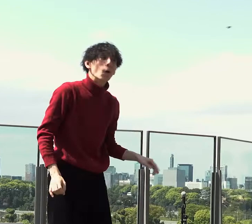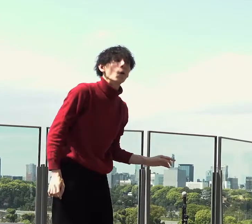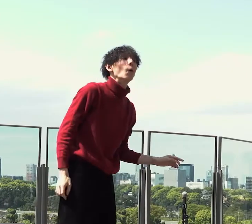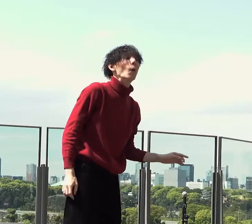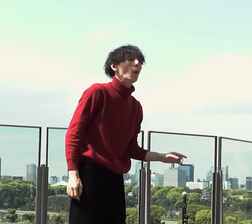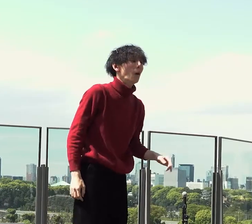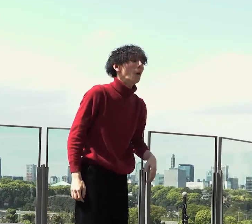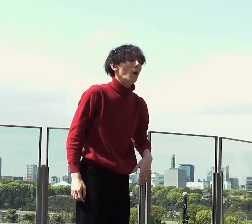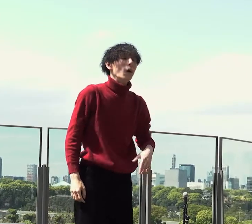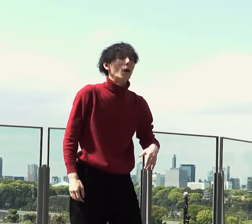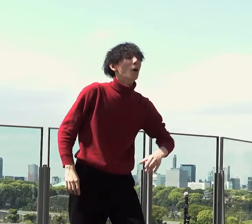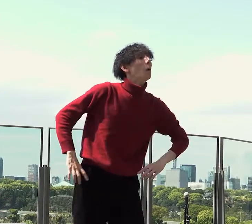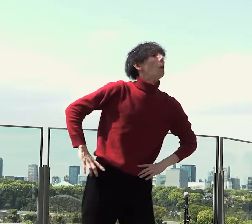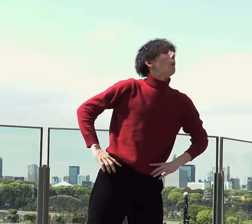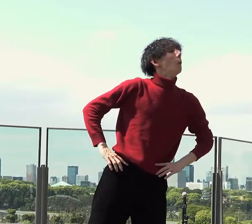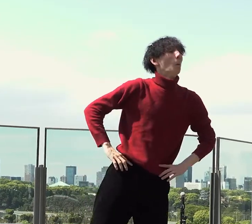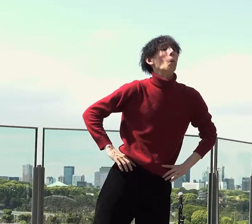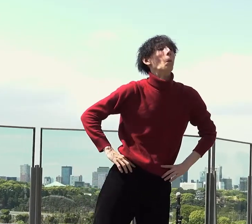どうでした、